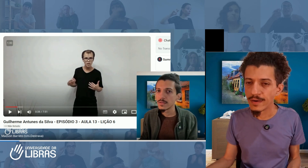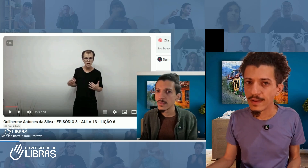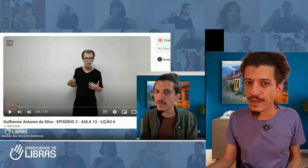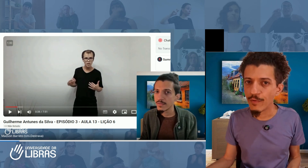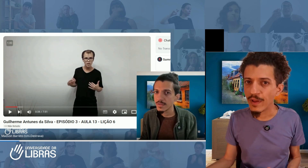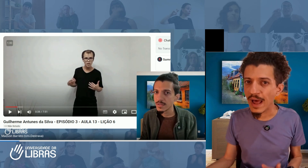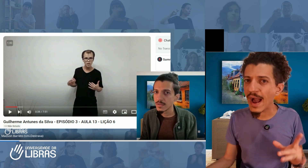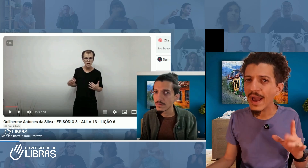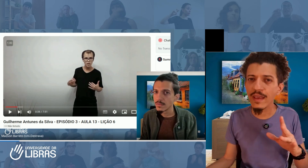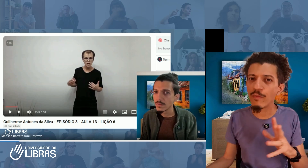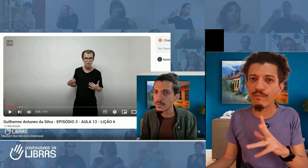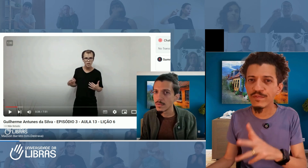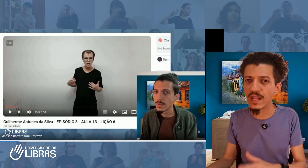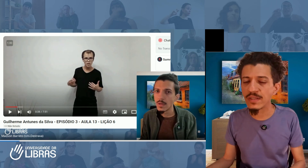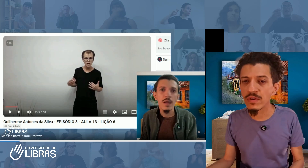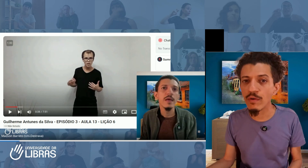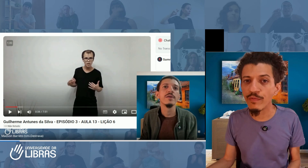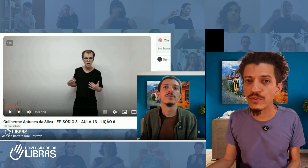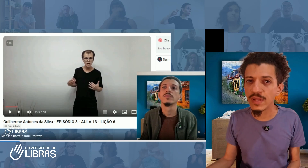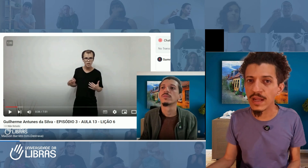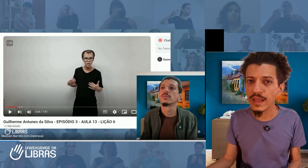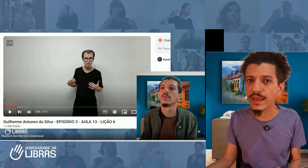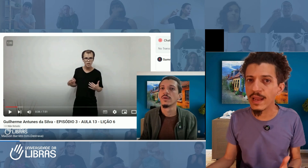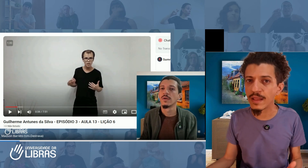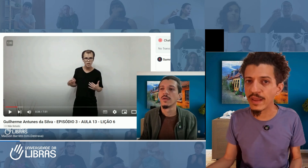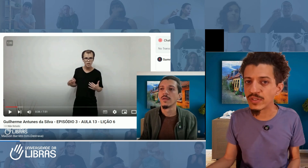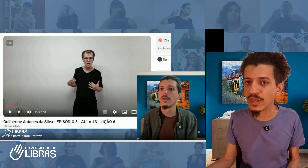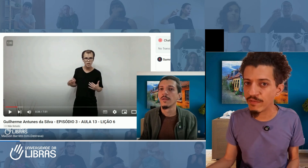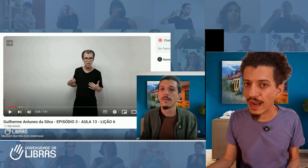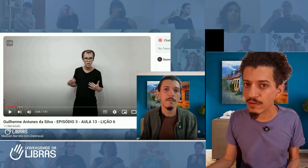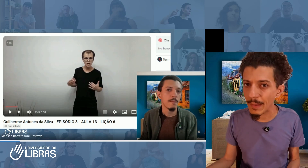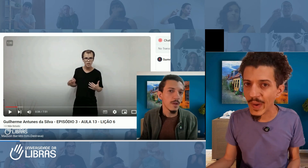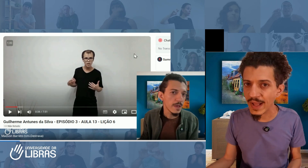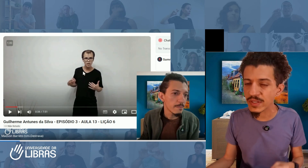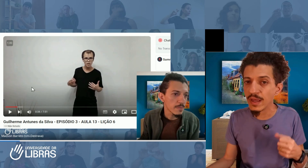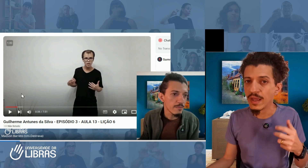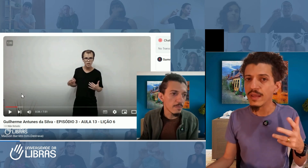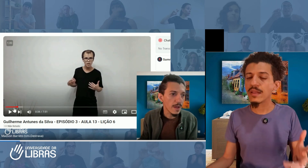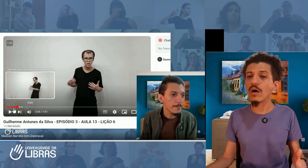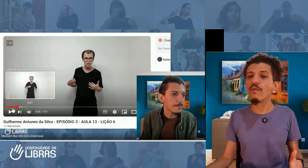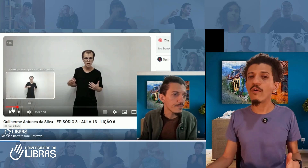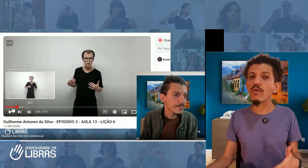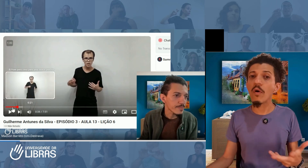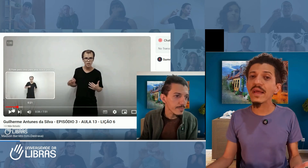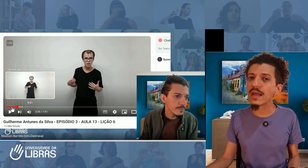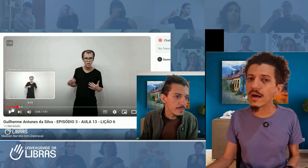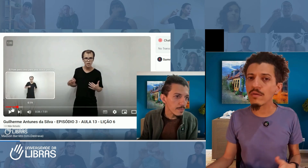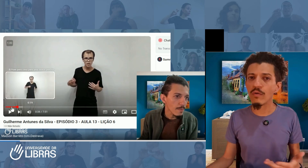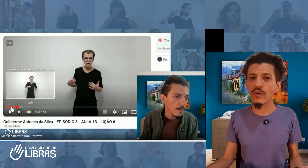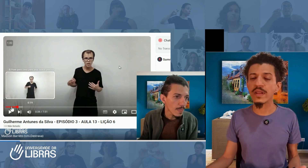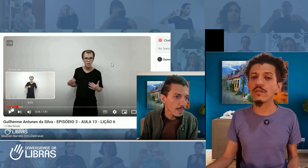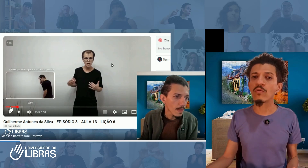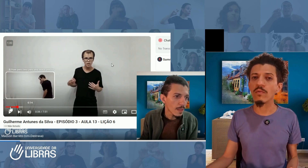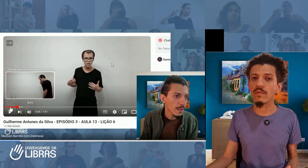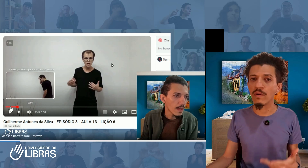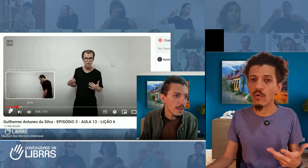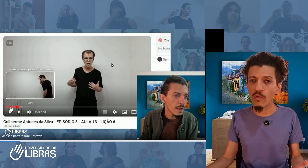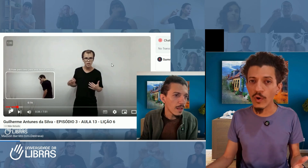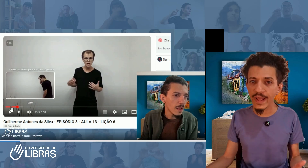Eu fui lá e eu selecionei o vídeo dele ali, que ele também tinha enviado da prática. Então, vamos lá. E então eu vou comentando, vou dando orientação